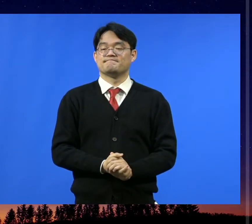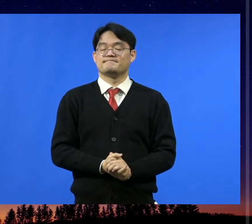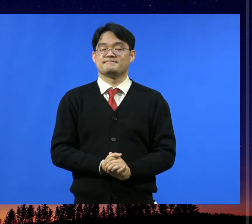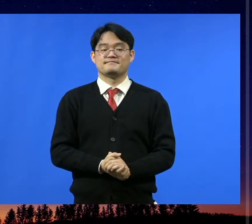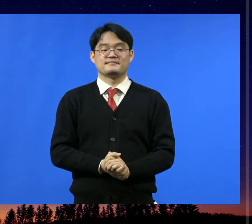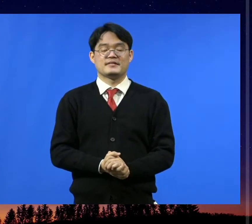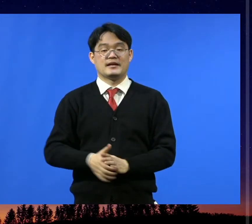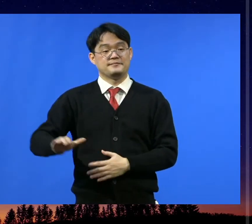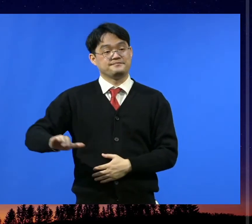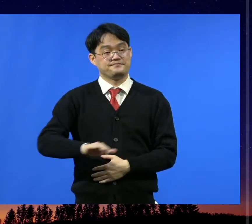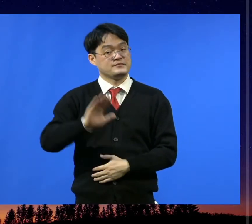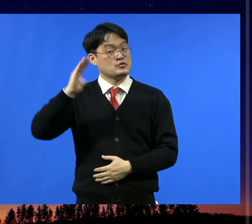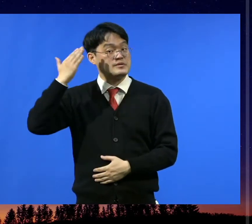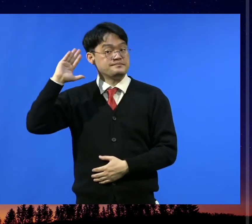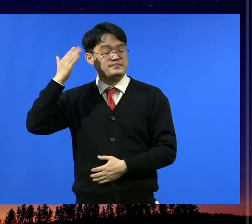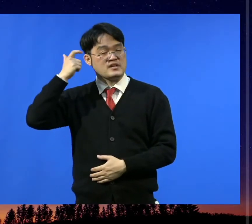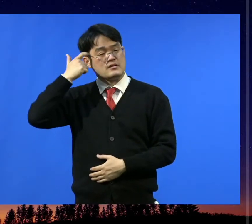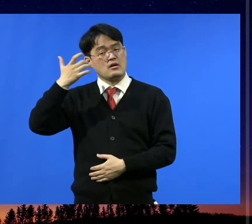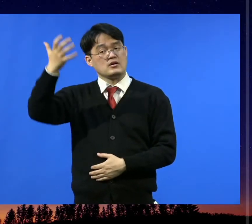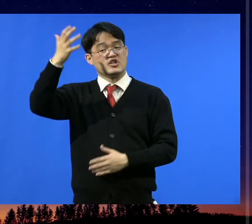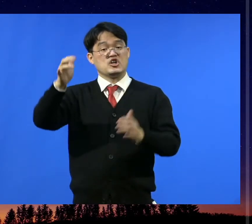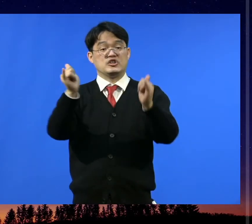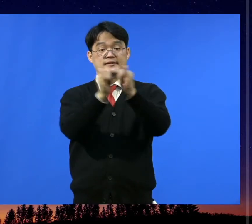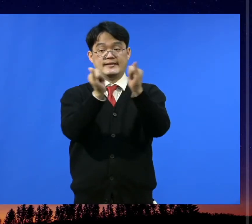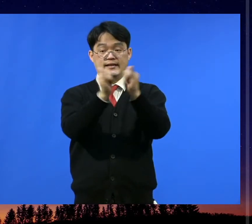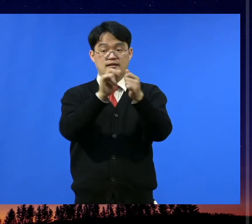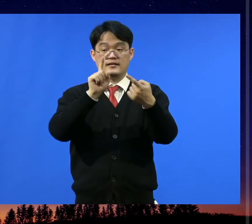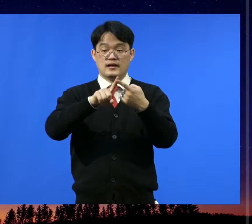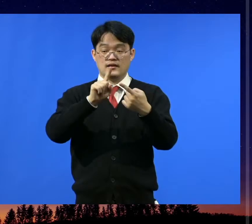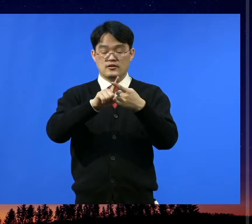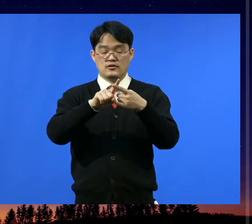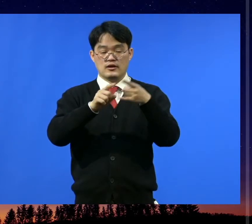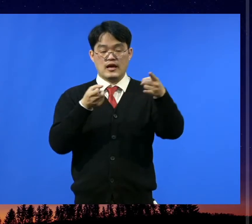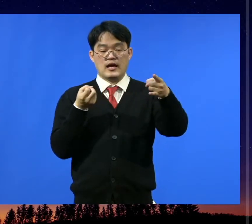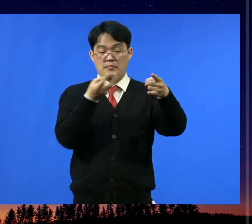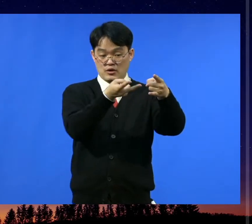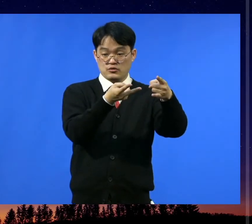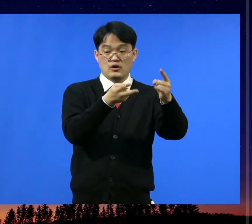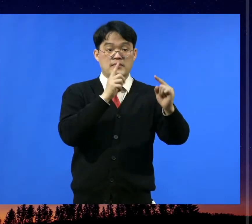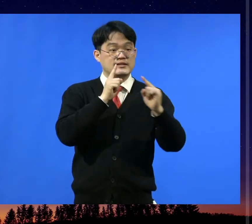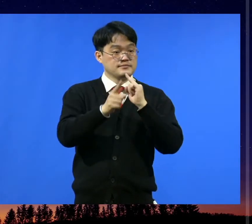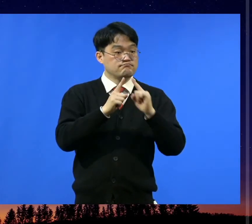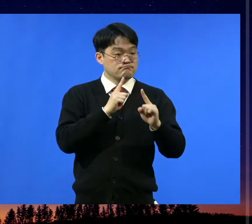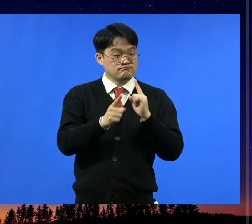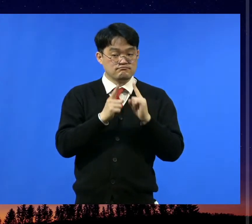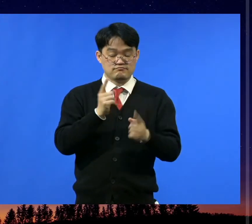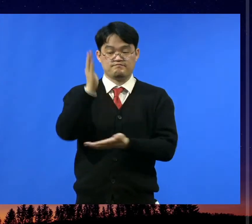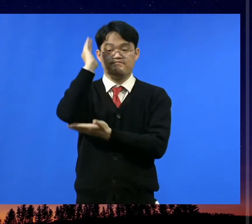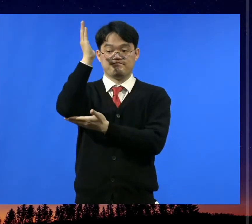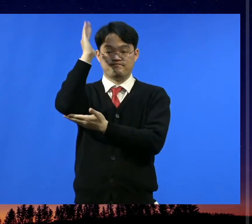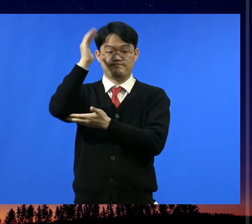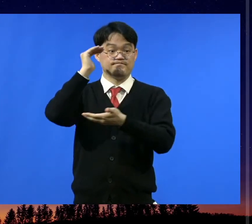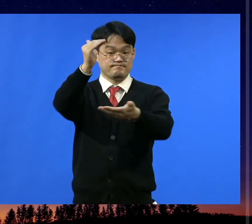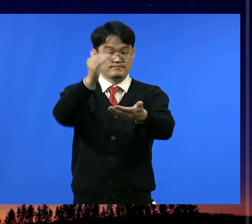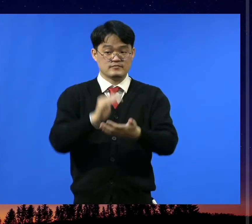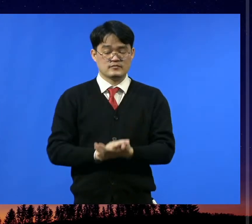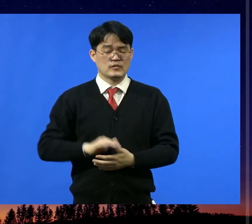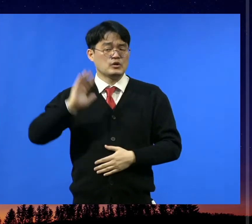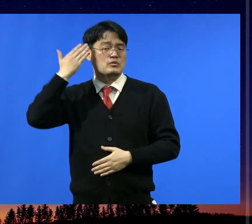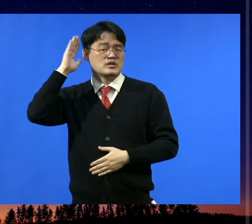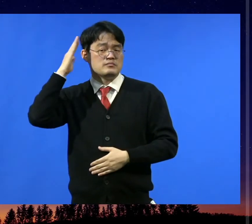자, 우리는 요즘 영적 전쟁에 대해서 얘기를 하고 있습니다. 근데 특히 이제 우리 요즘 그